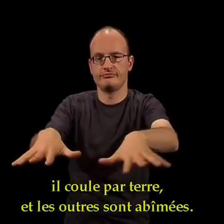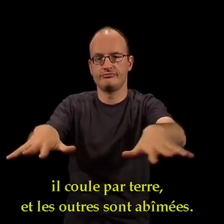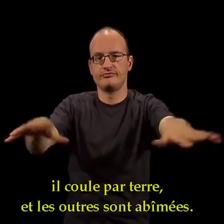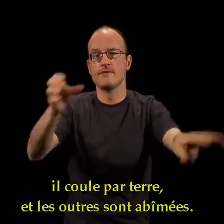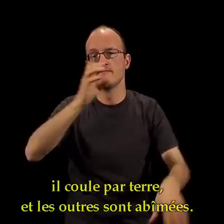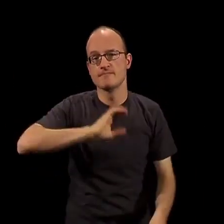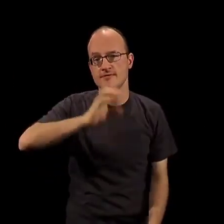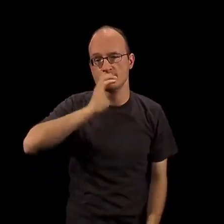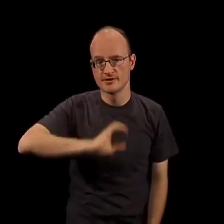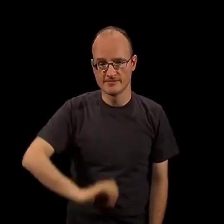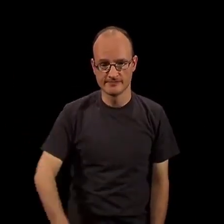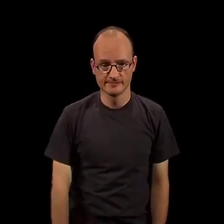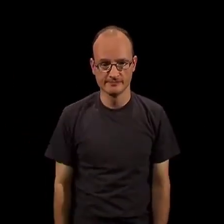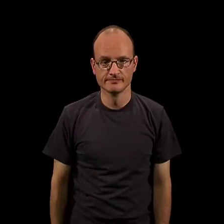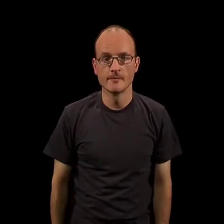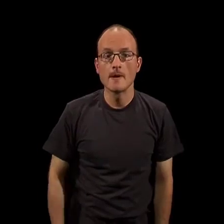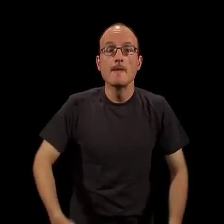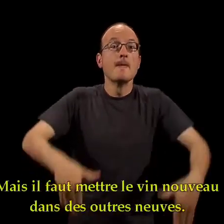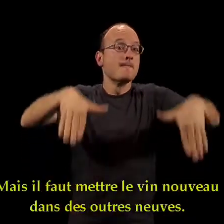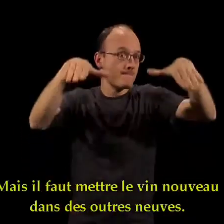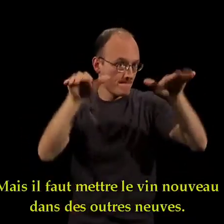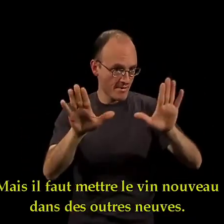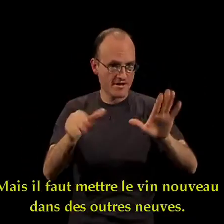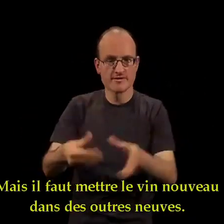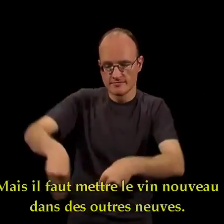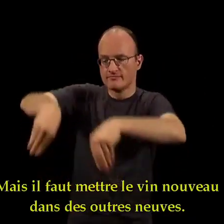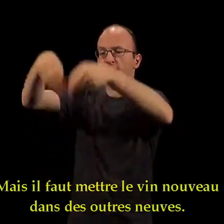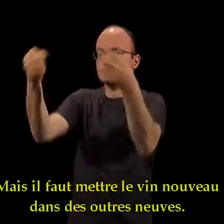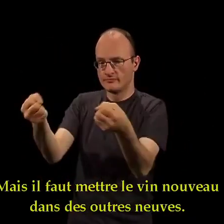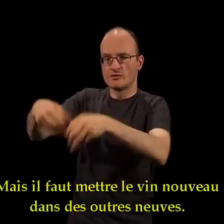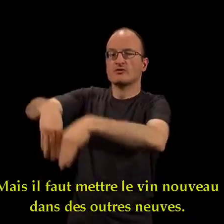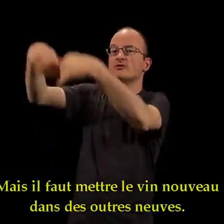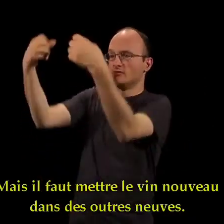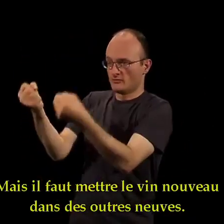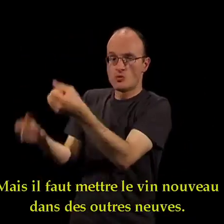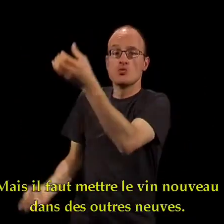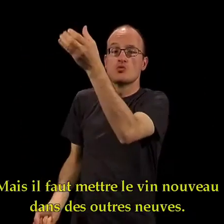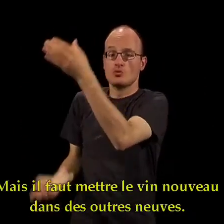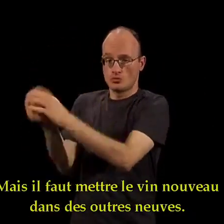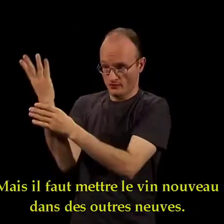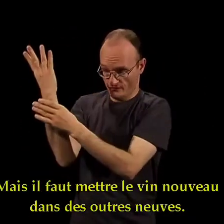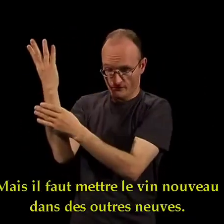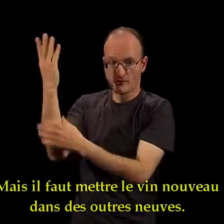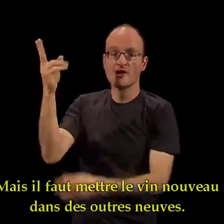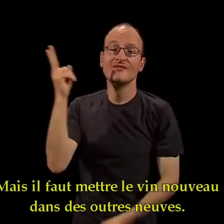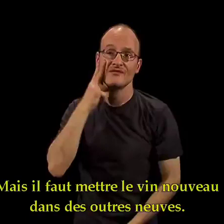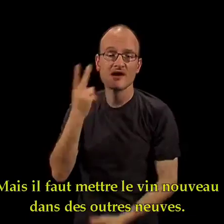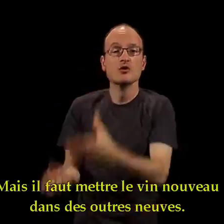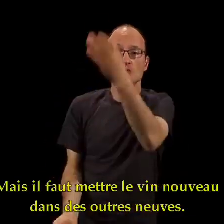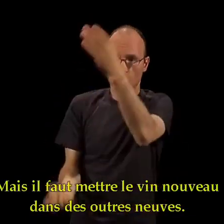Il coule par terre et les outres sont abîmées. Mais il faut mettre le vin nouveau dans des outres